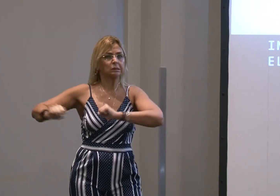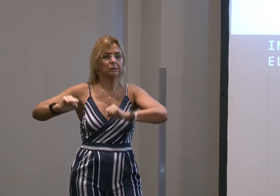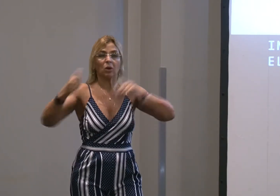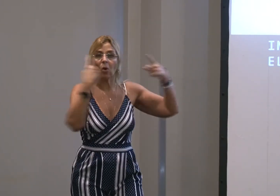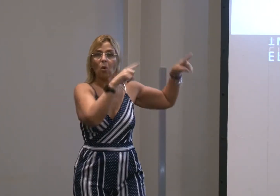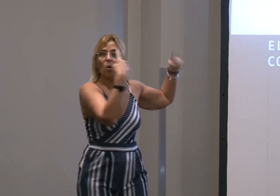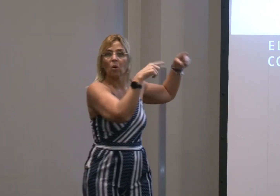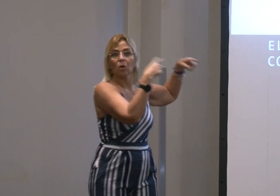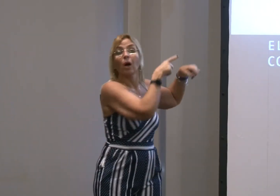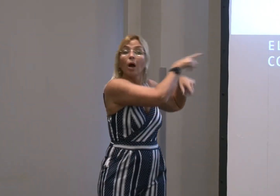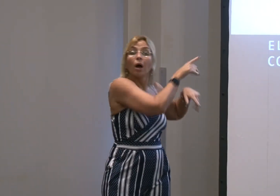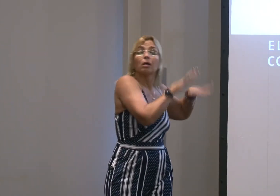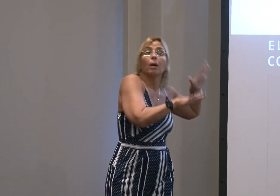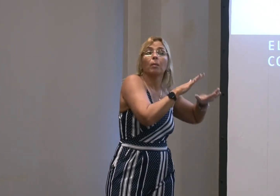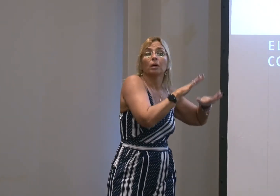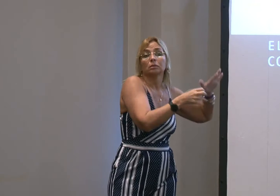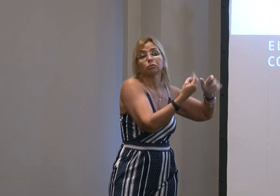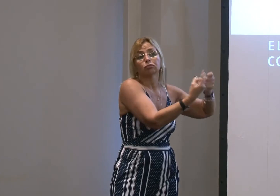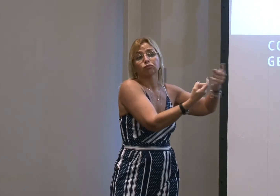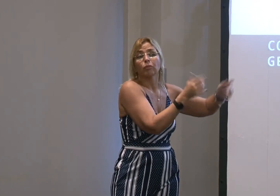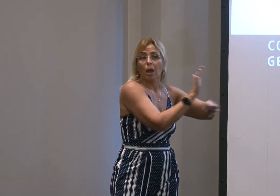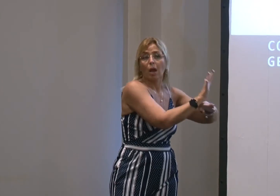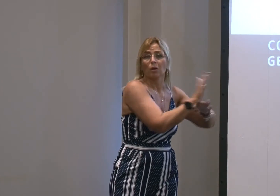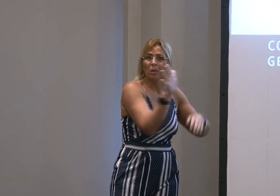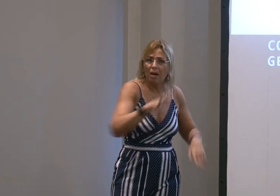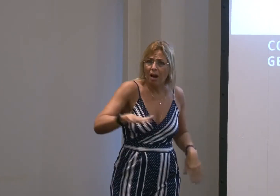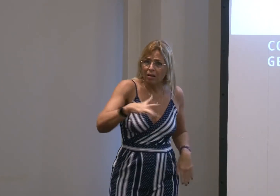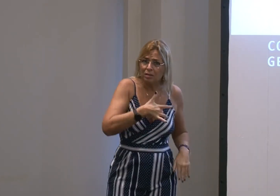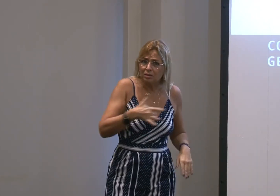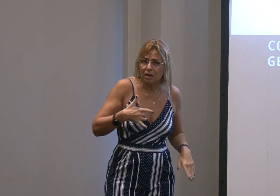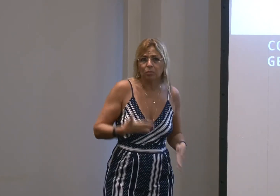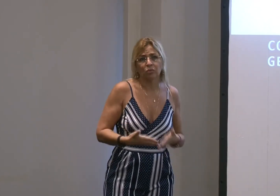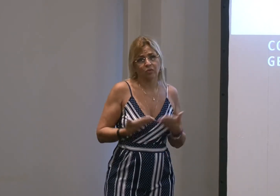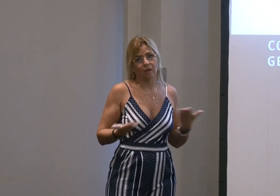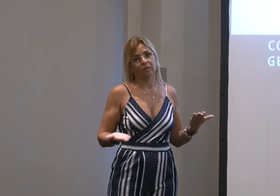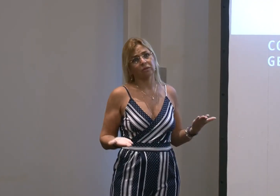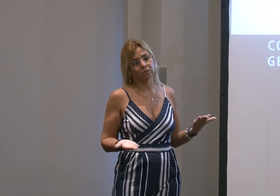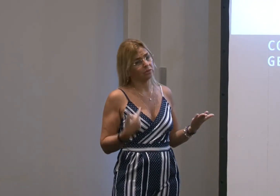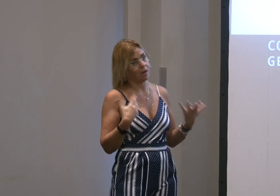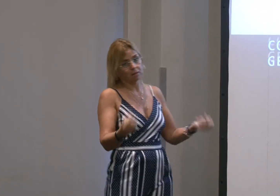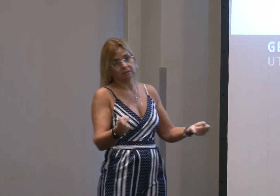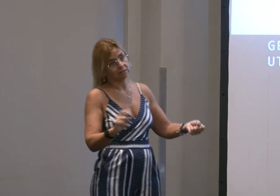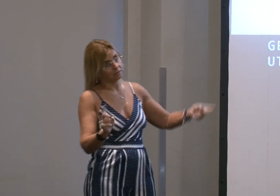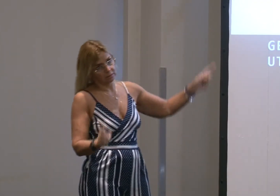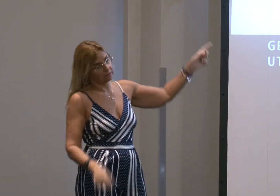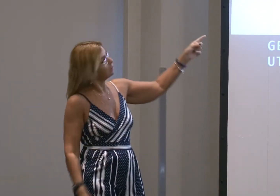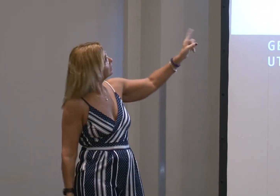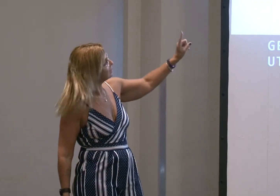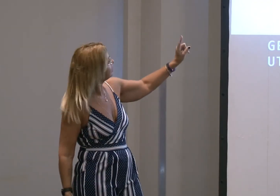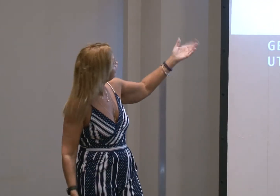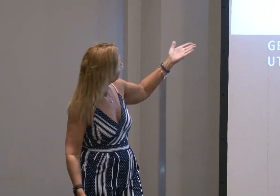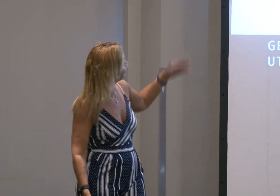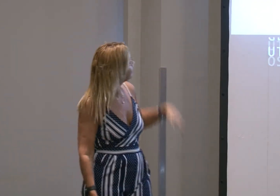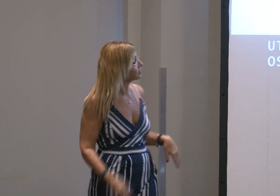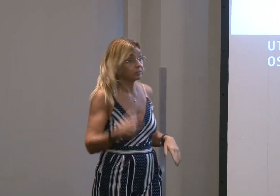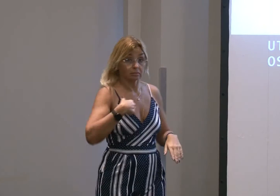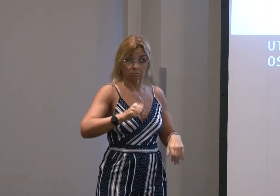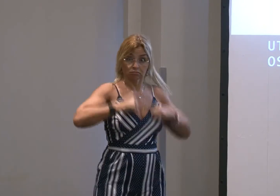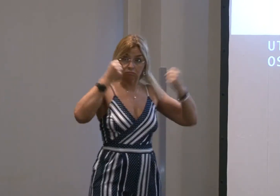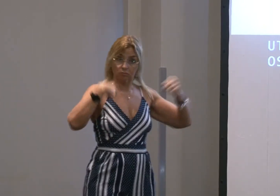Os surdos precisam se movimentar e explicar que isso tem funcionalidade para outras questões. Agora, para a área da saúde, pelo amor de Deus, né, gente? A gente tem que entender